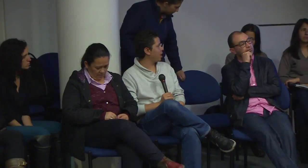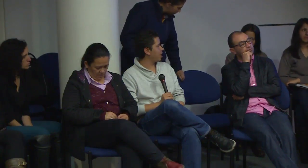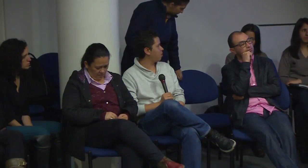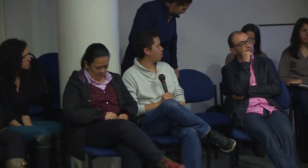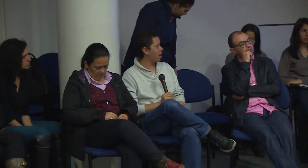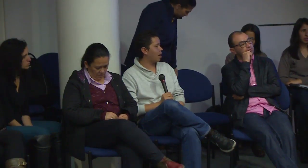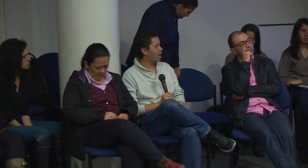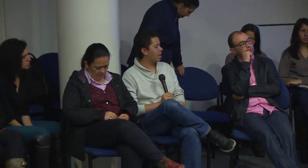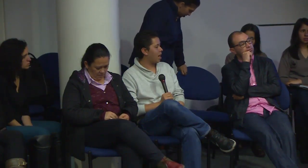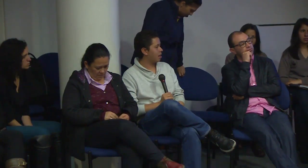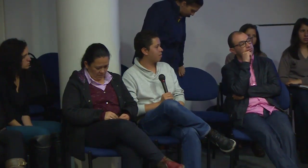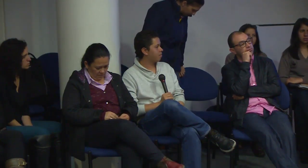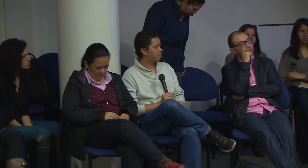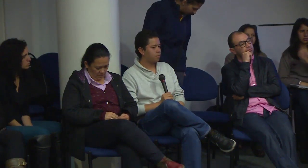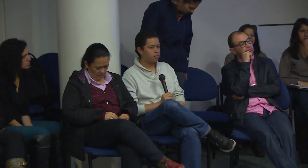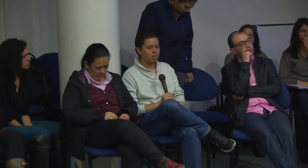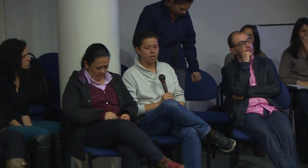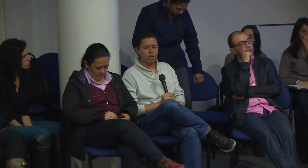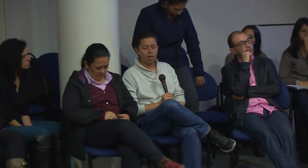se puede transformar la realidad.